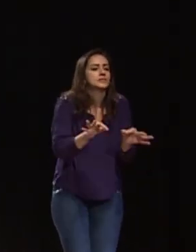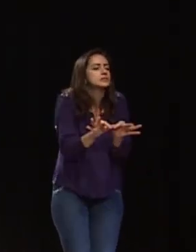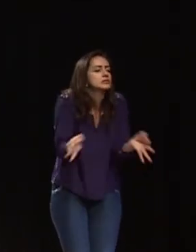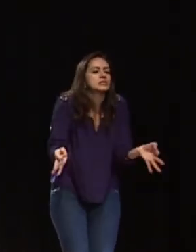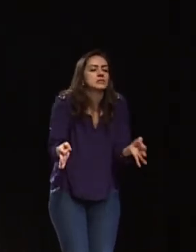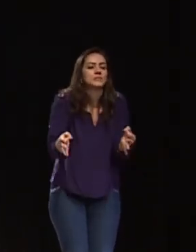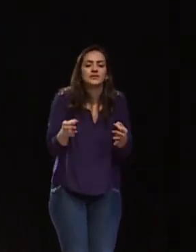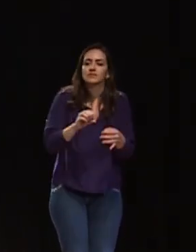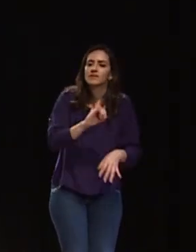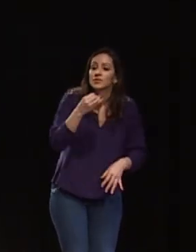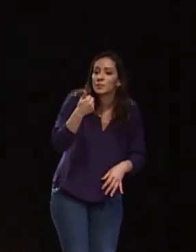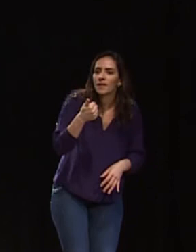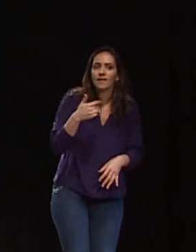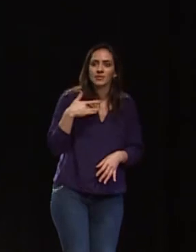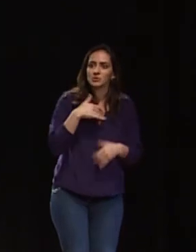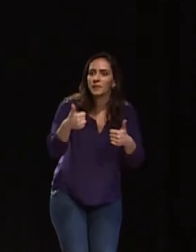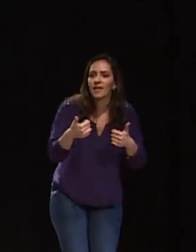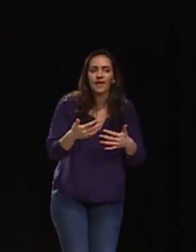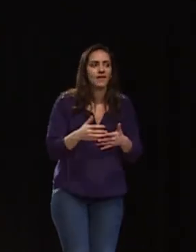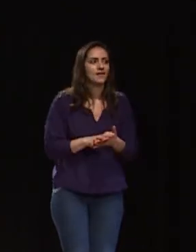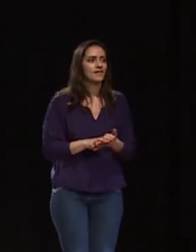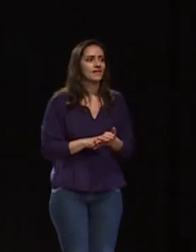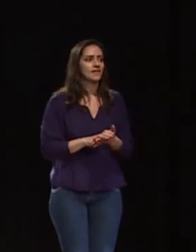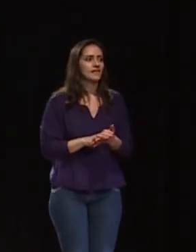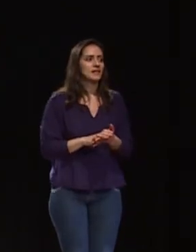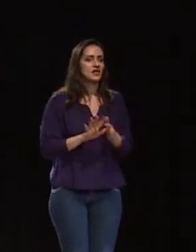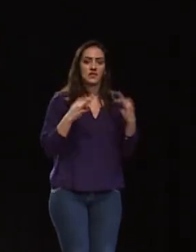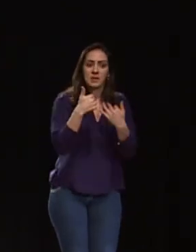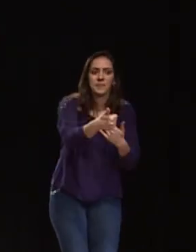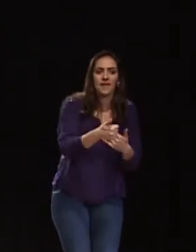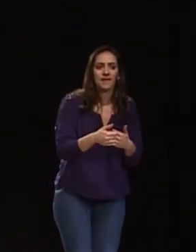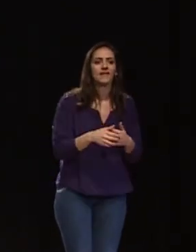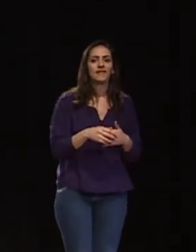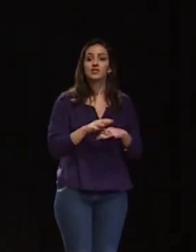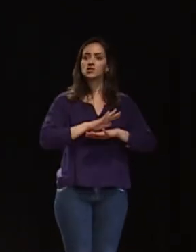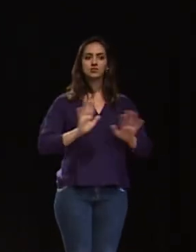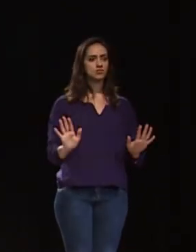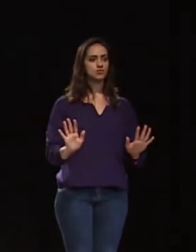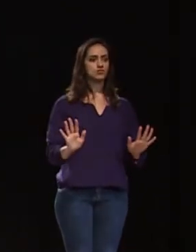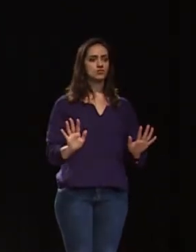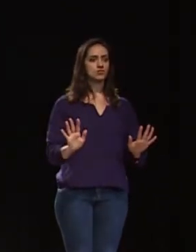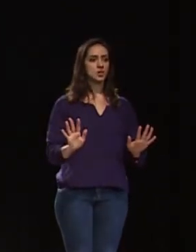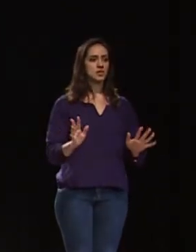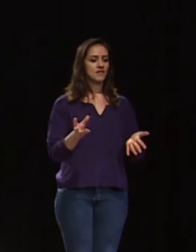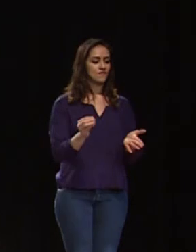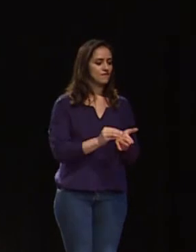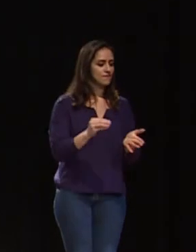superficial, muito simples, né? Oi, tudo bem? Tá bem de saúde? Ok. A sua família tá bem? Só isso, era essa conversa, era